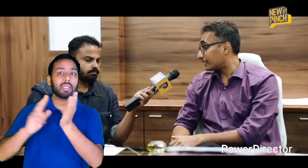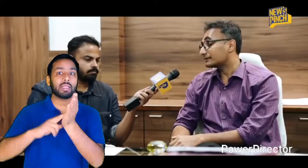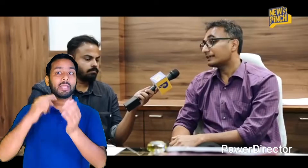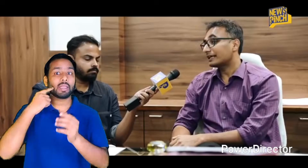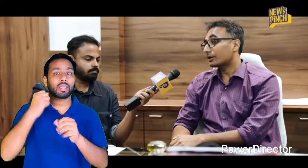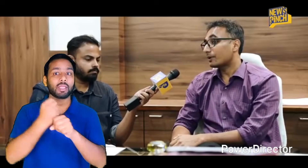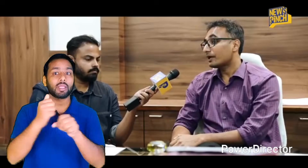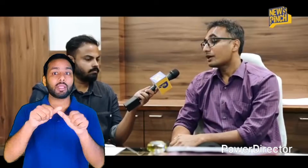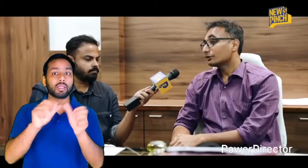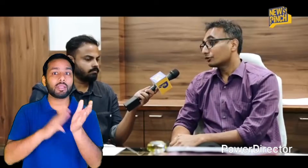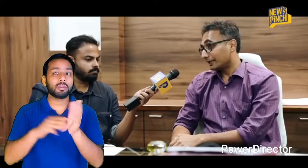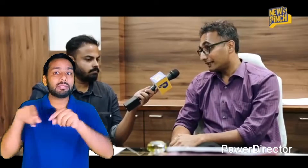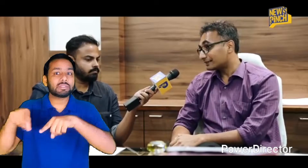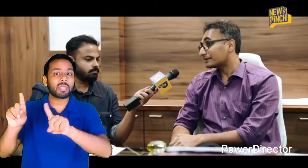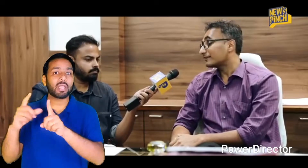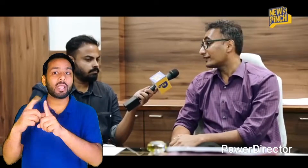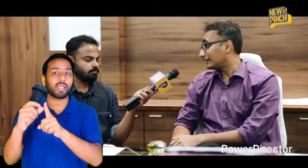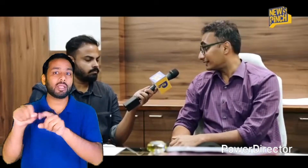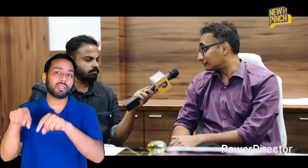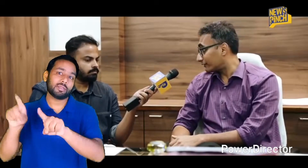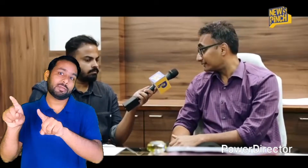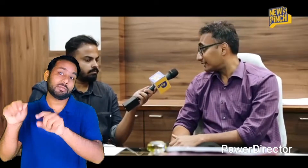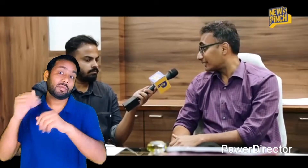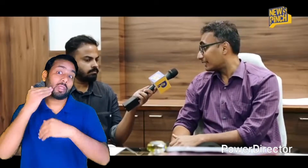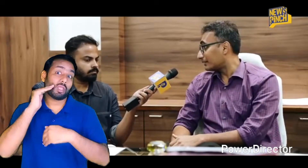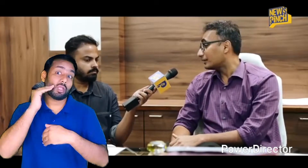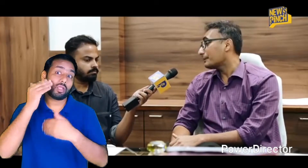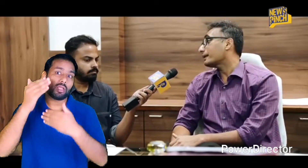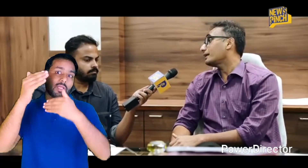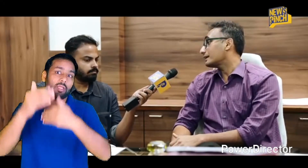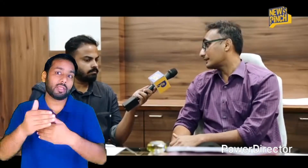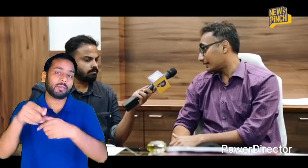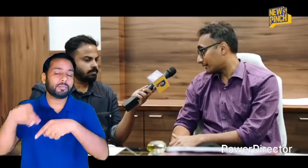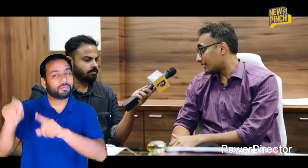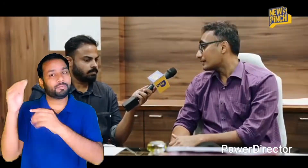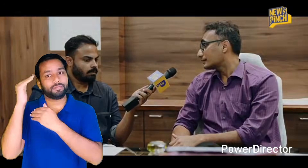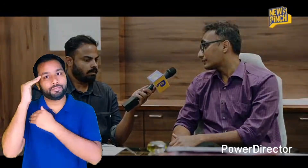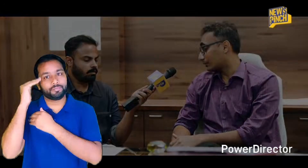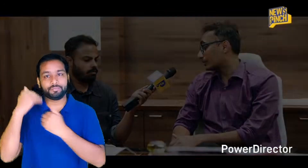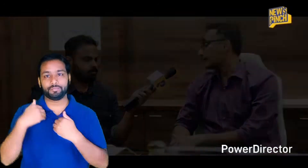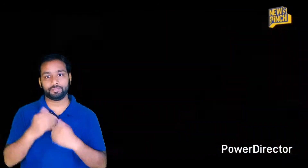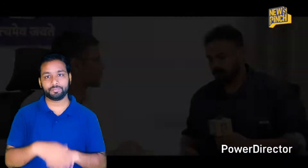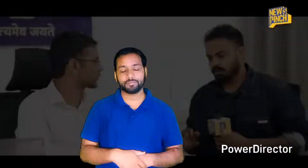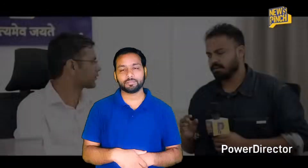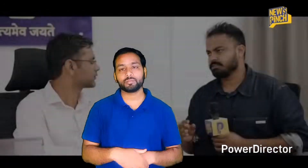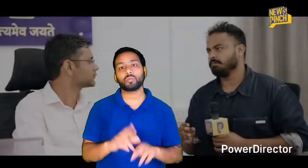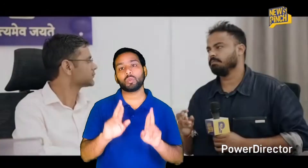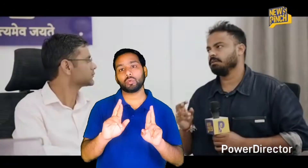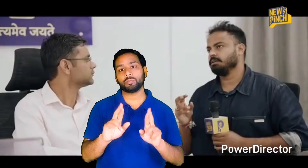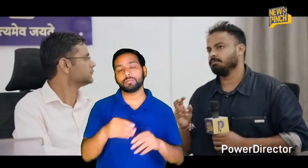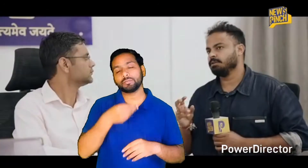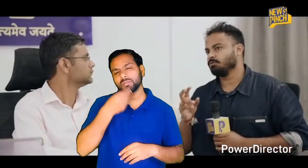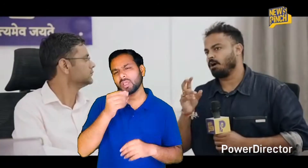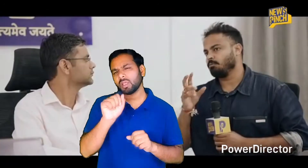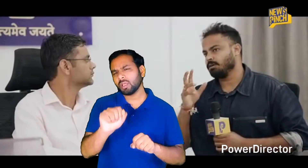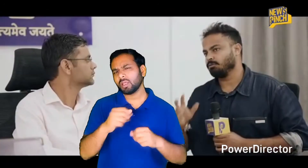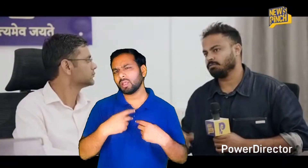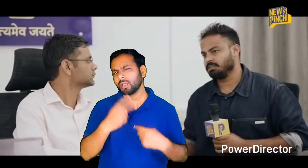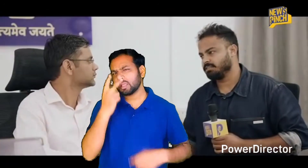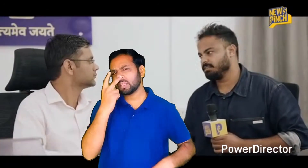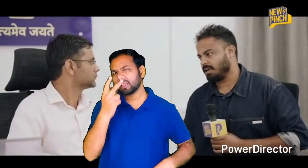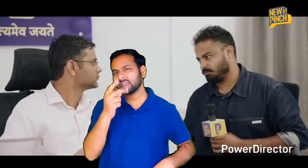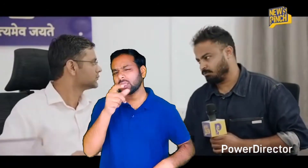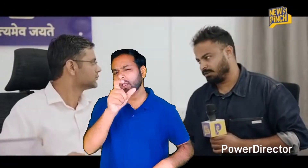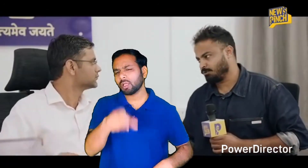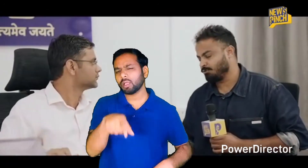जेडीए, इनके यहाँ से टेंडर हुए, तो टेंडर स्पेसिफिक डिटेल्स तो वहीं से निकलेंगे, बट टिपिकली इतना इनका शेड्यूल कंप्लीशन। कलेक्टर साहब, मेरे को गांव में एक